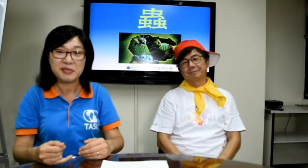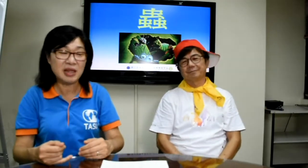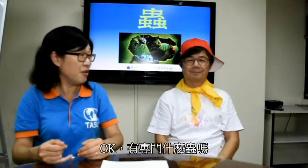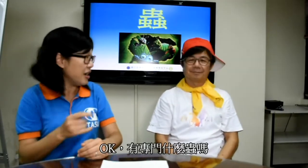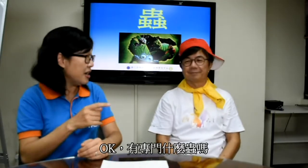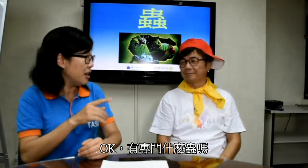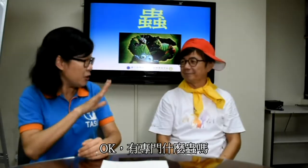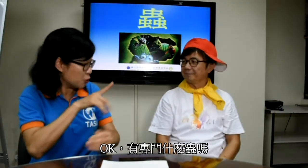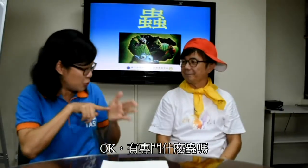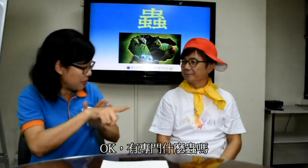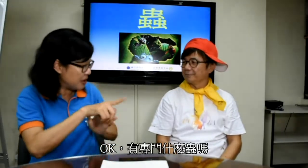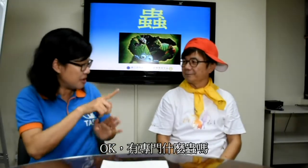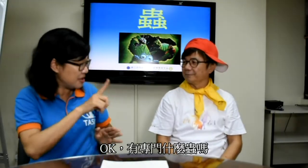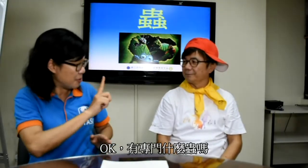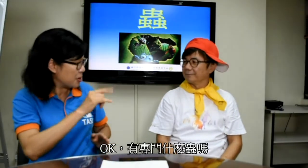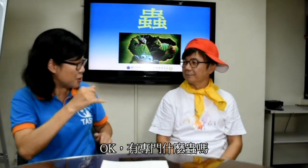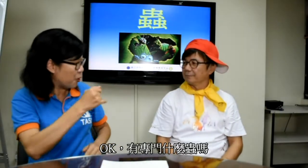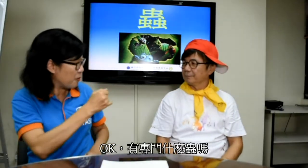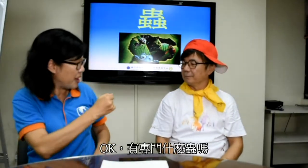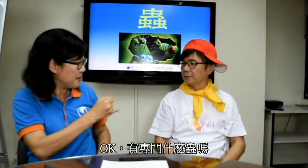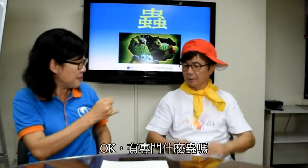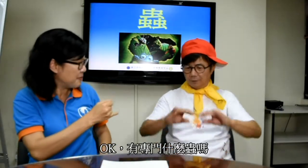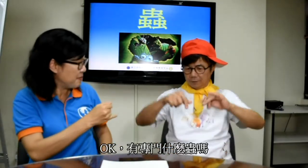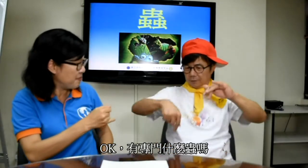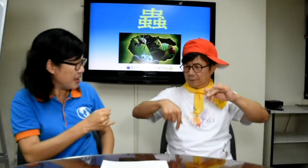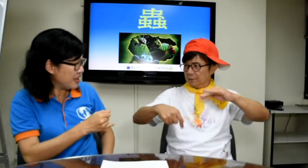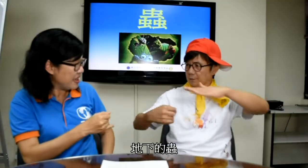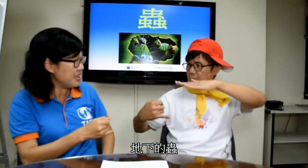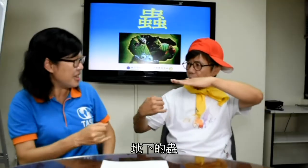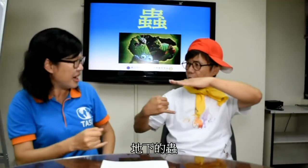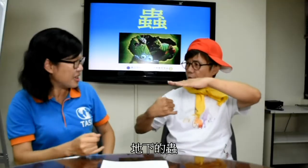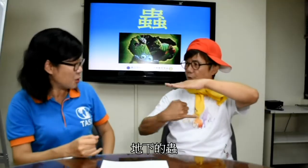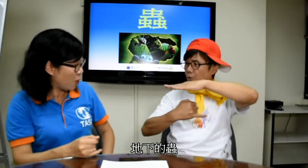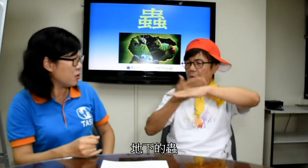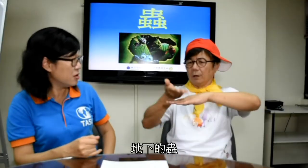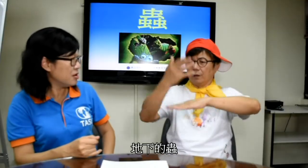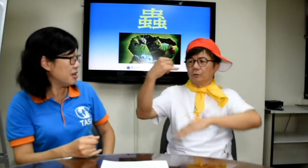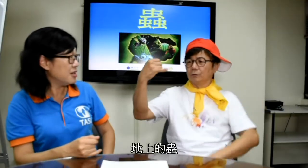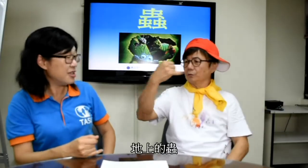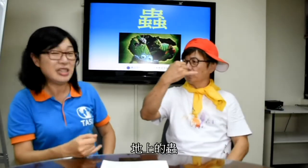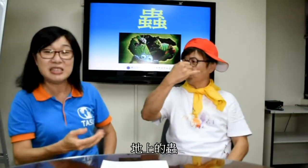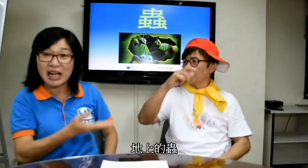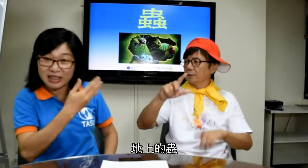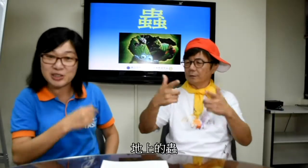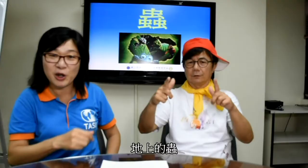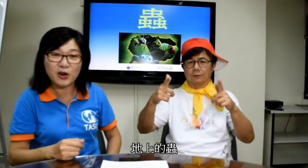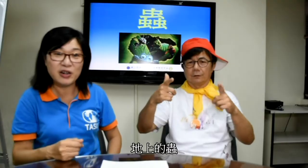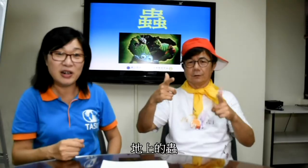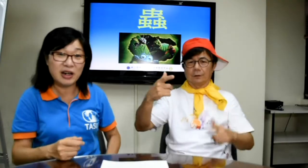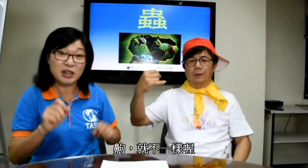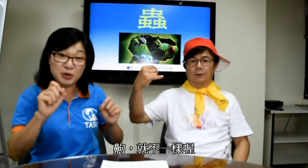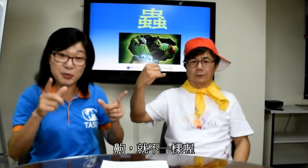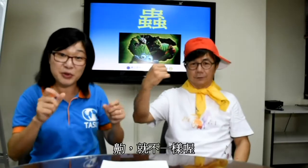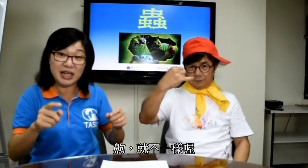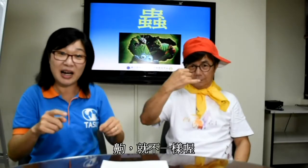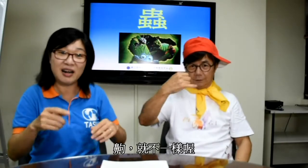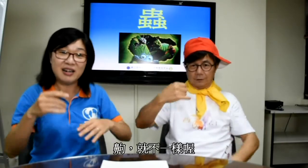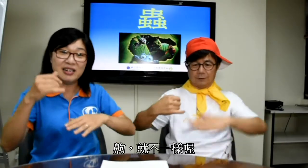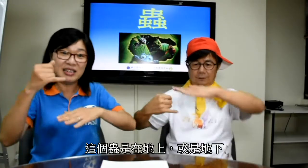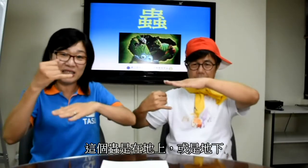好 ，OK， 有专门什么虫吗？地下的虫，地上的虫，好，就不一样哦。这个